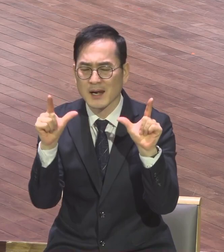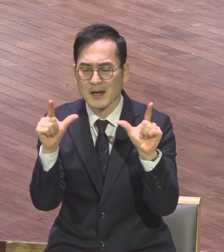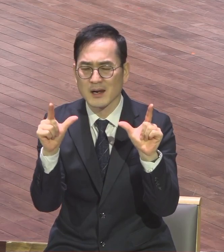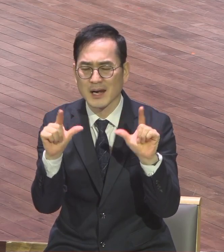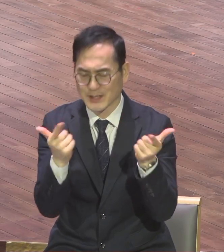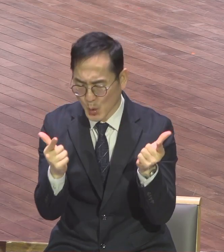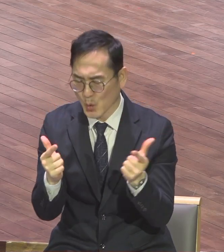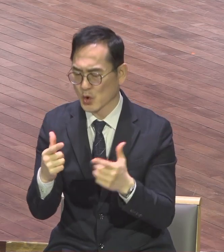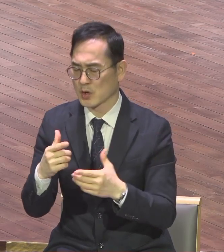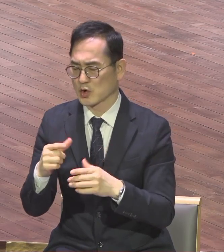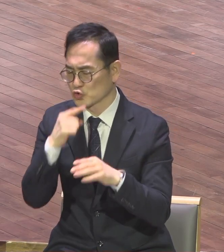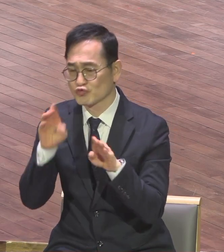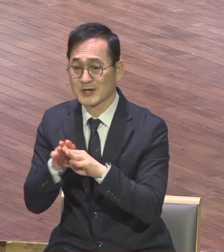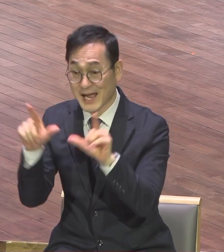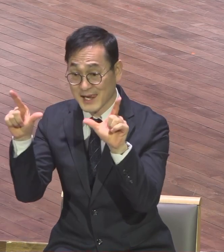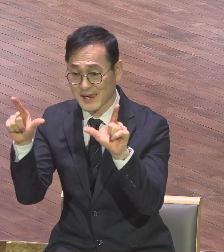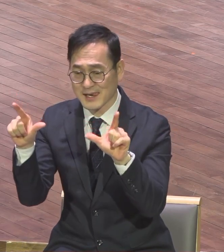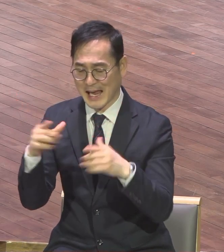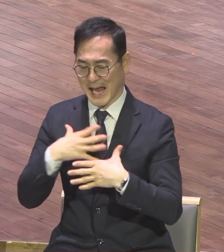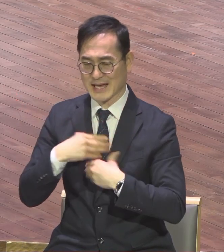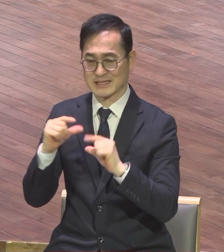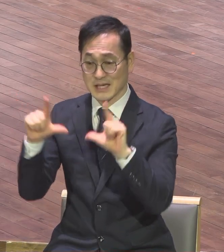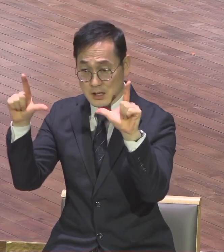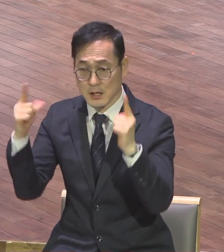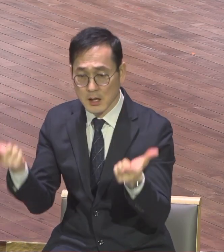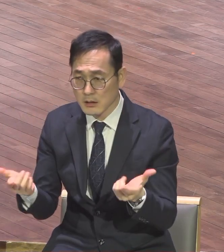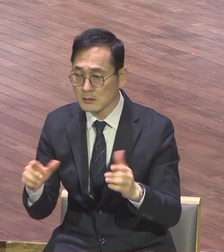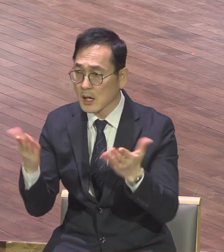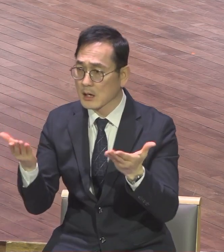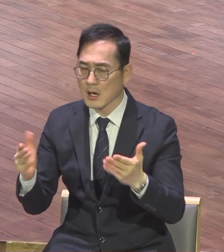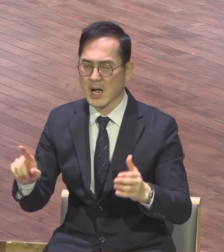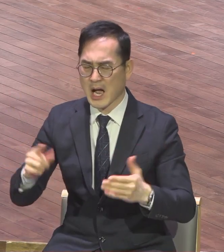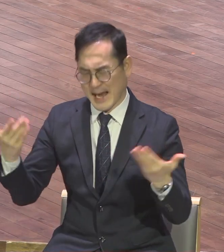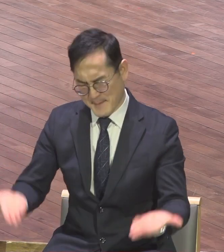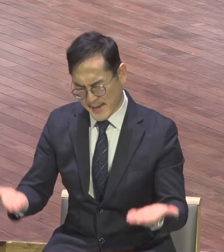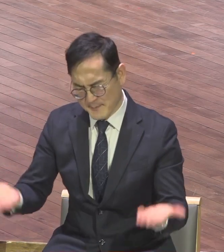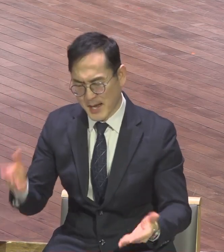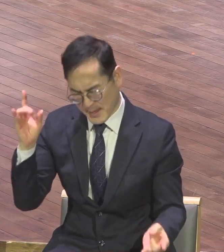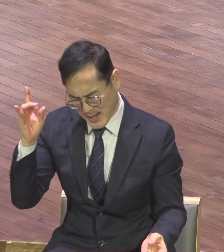주일에 아무것도 하지 말라라고 가르치시고 주일에는